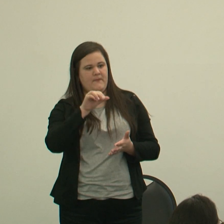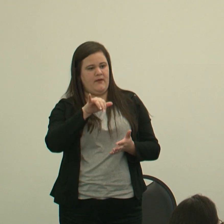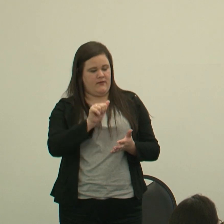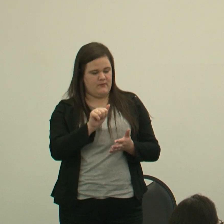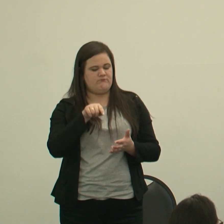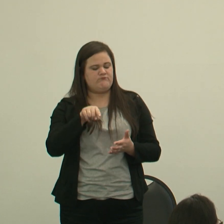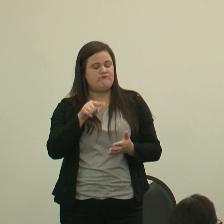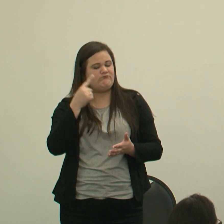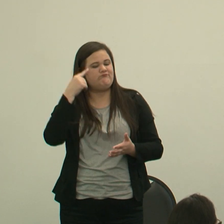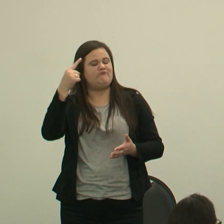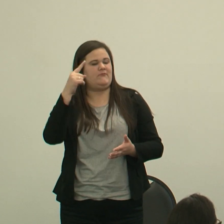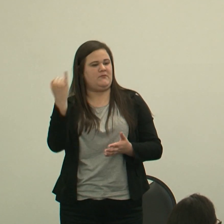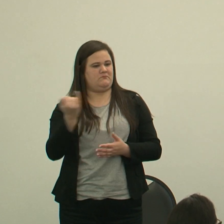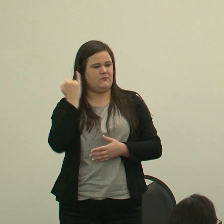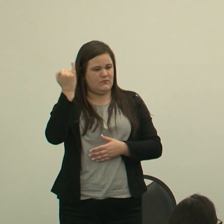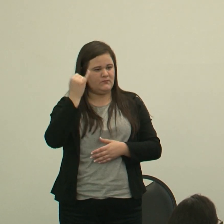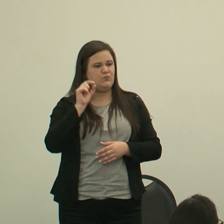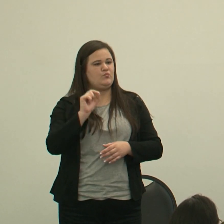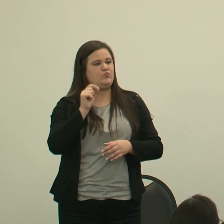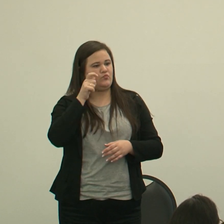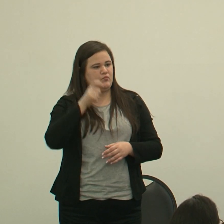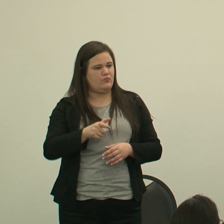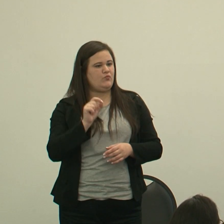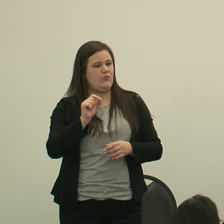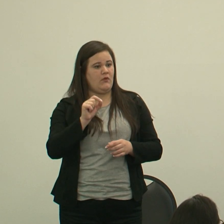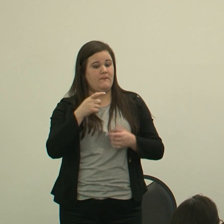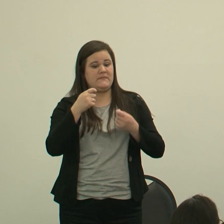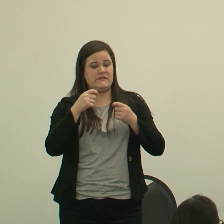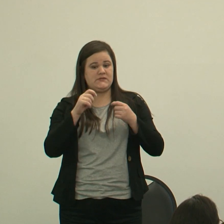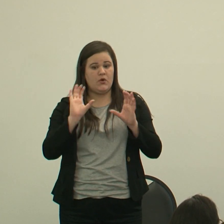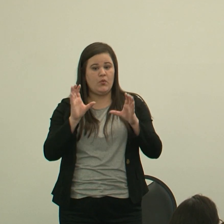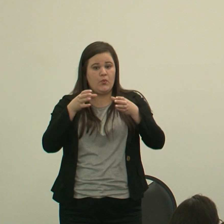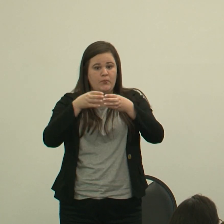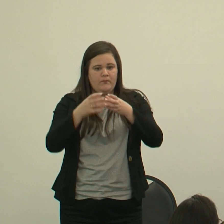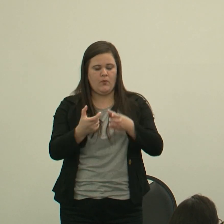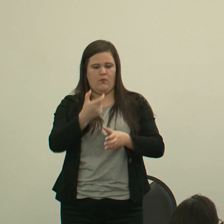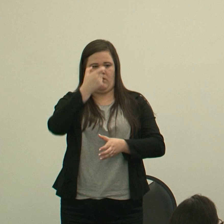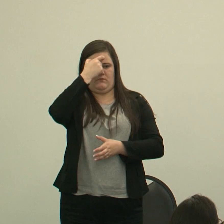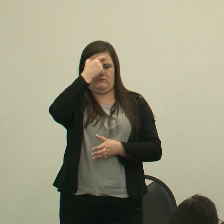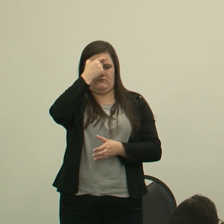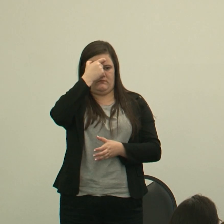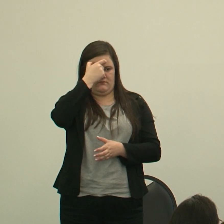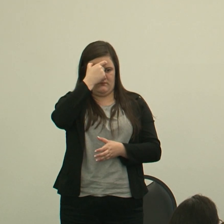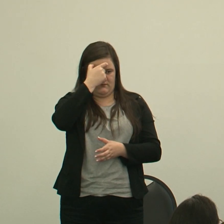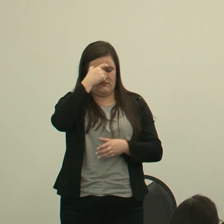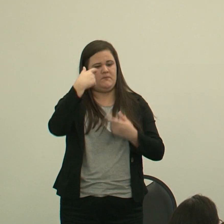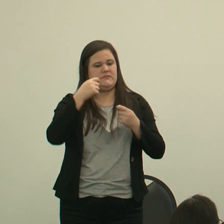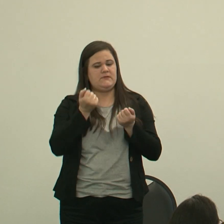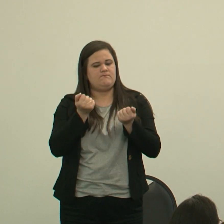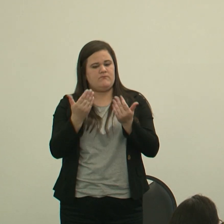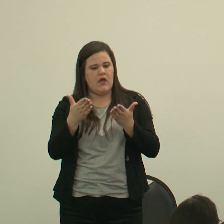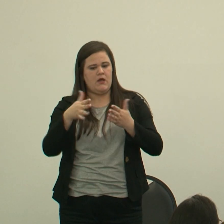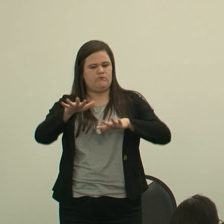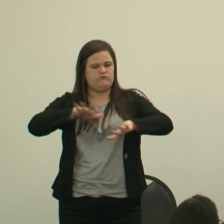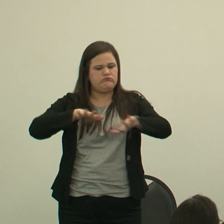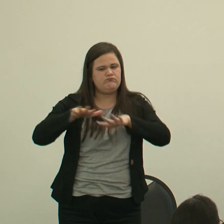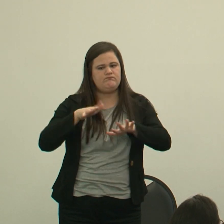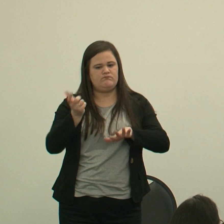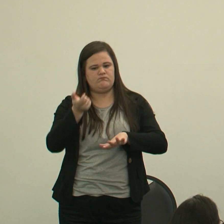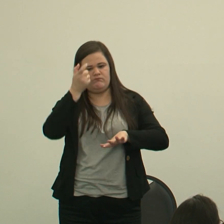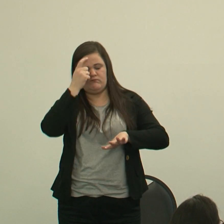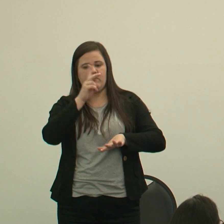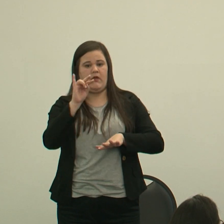interessante, que é a gente precisa o quê? Conscientização do grupo. Então, o grupo vai lá, vai se conscientizar, vai se mobilizar, vai ter